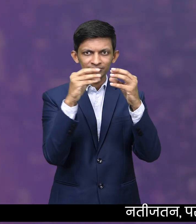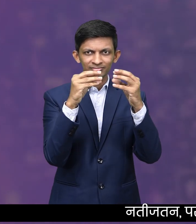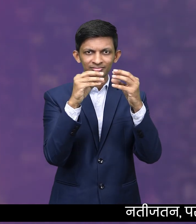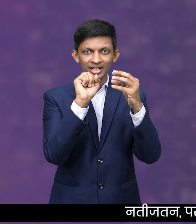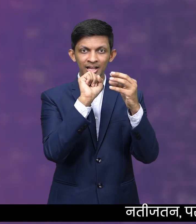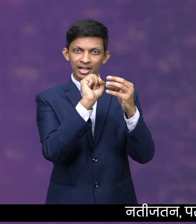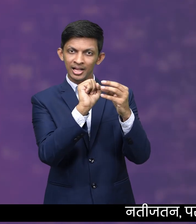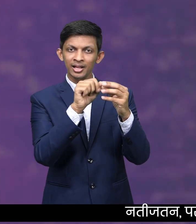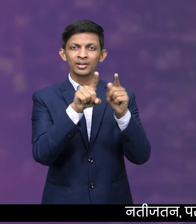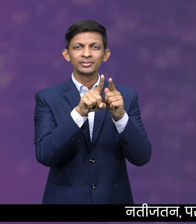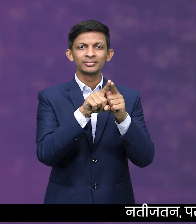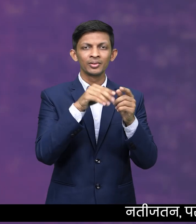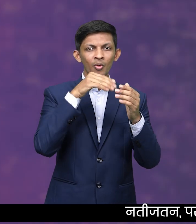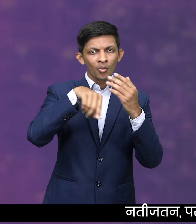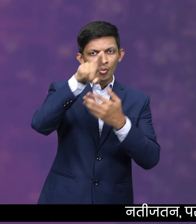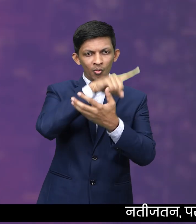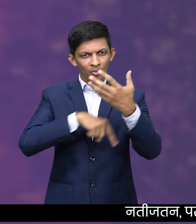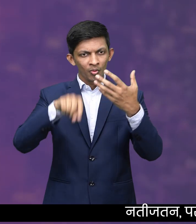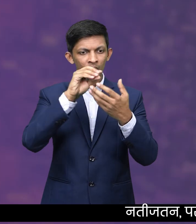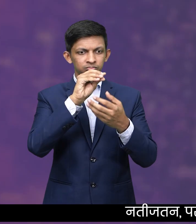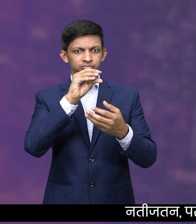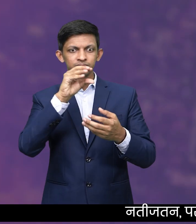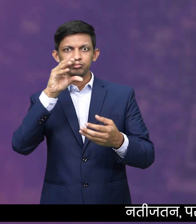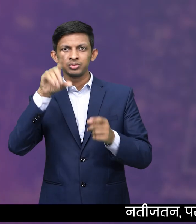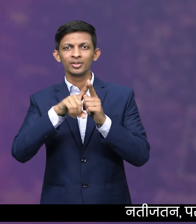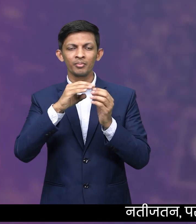नतीजातन परमाणु का आकार कम हो जाता है।